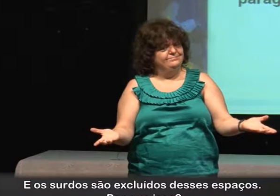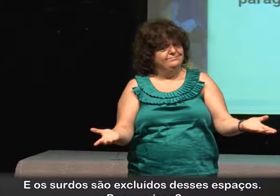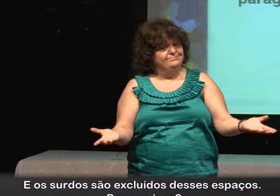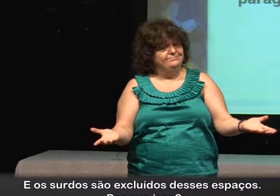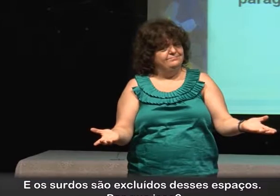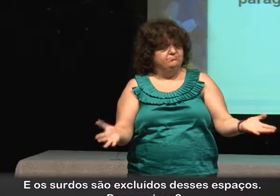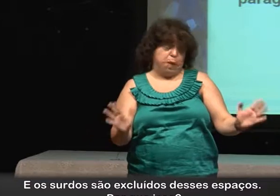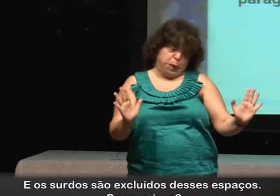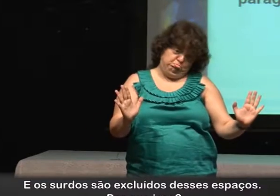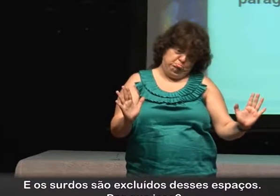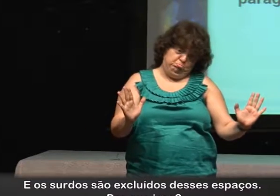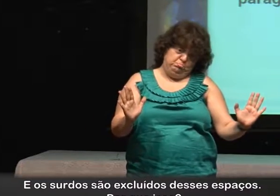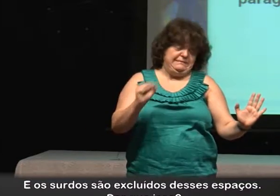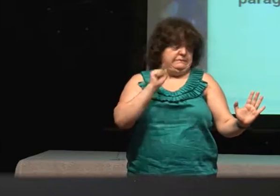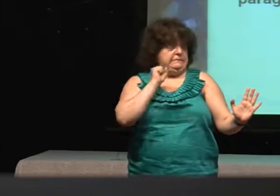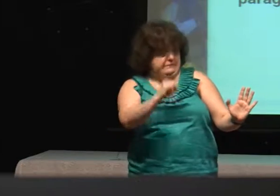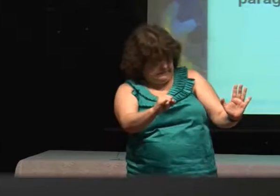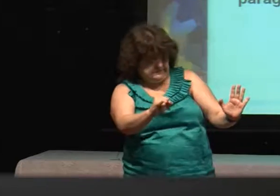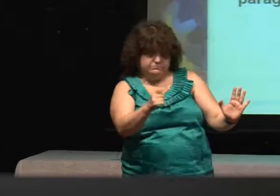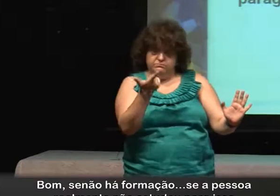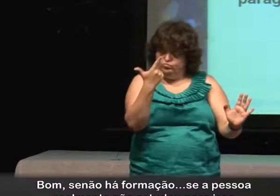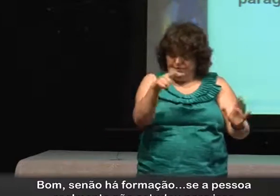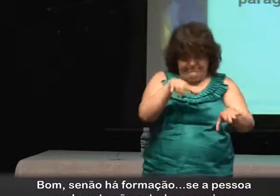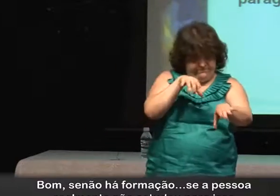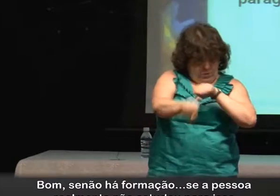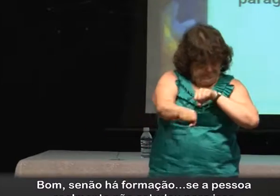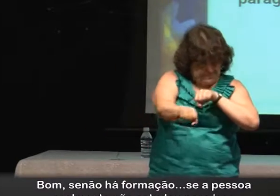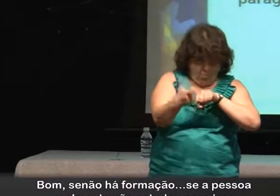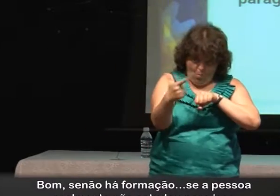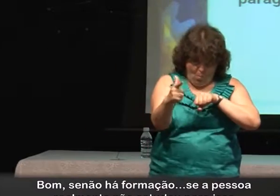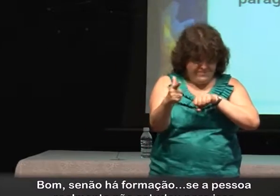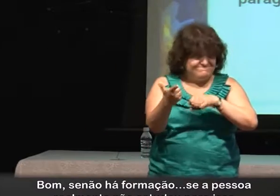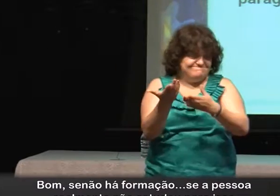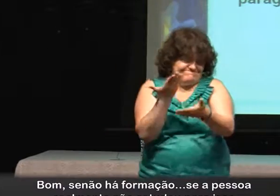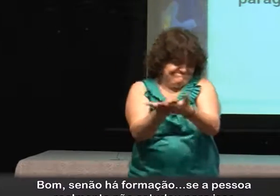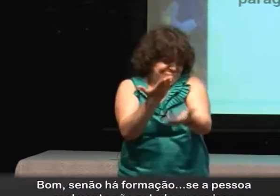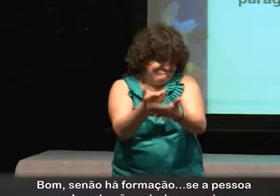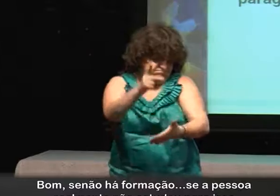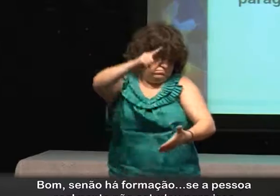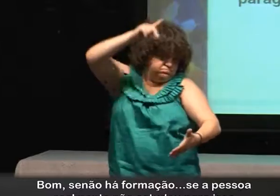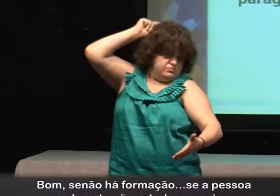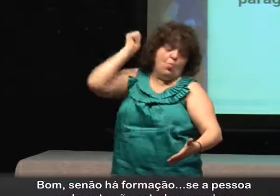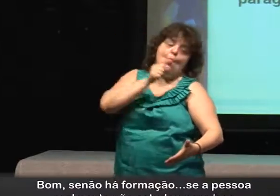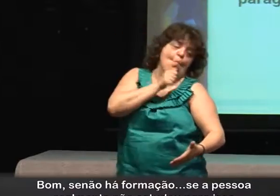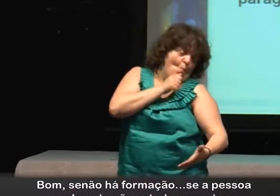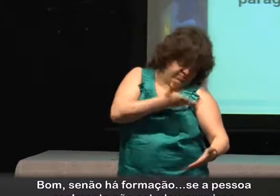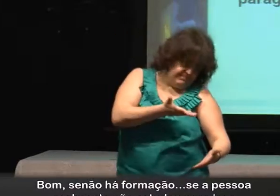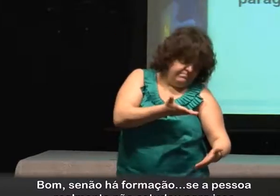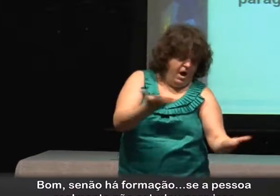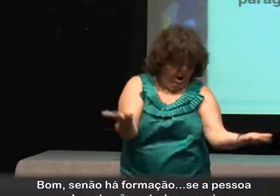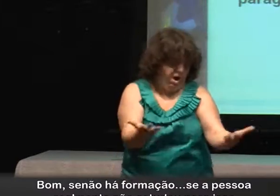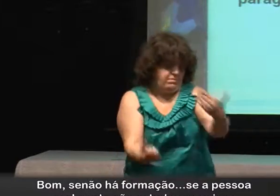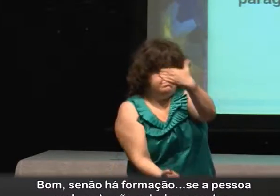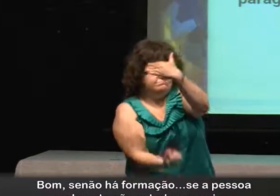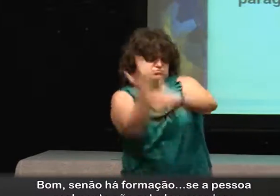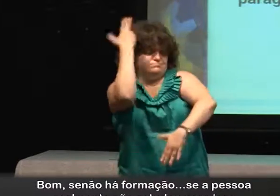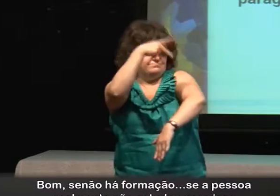espaços. Por que isso? Bom, se não há formação, se a pessoa realmente não estudou para